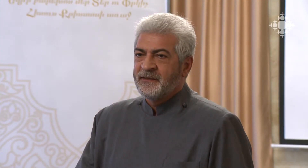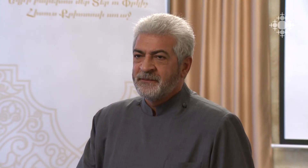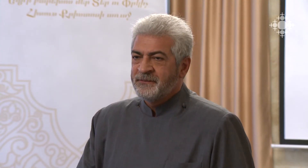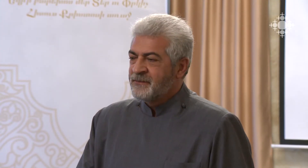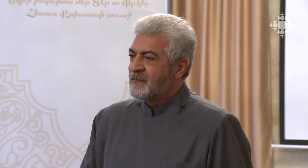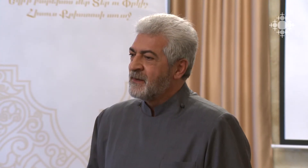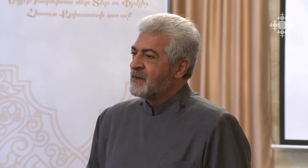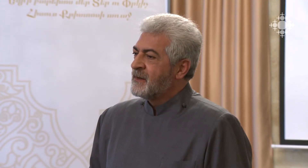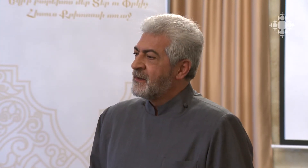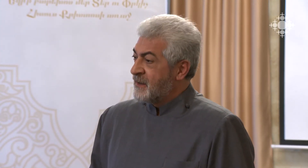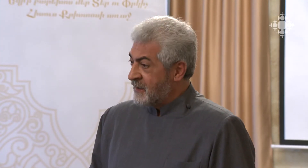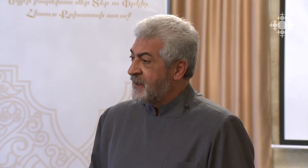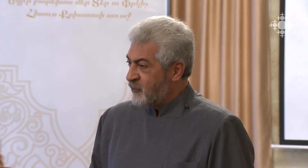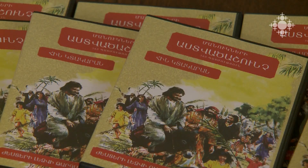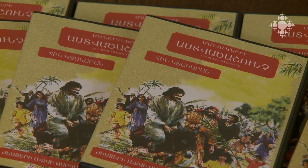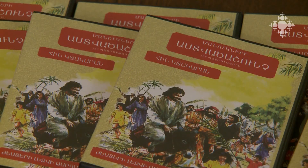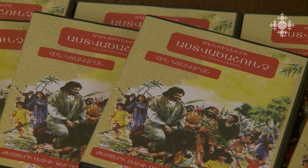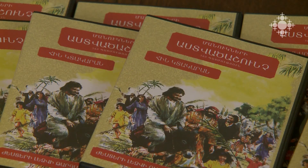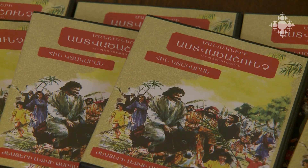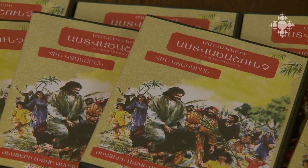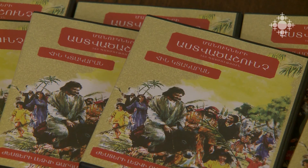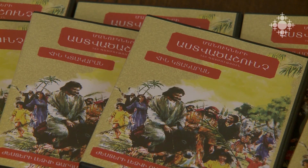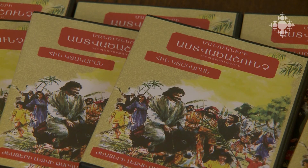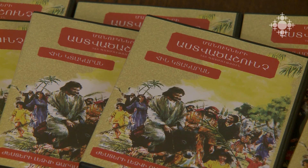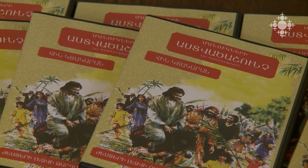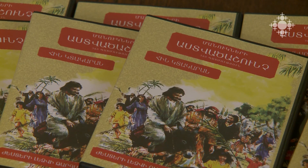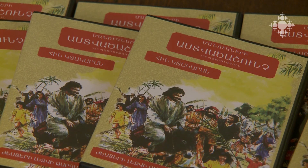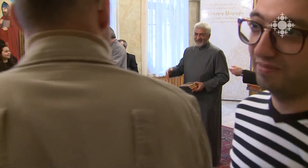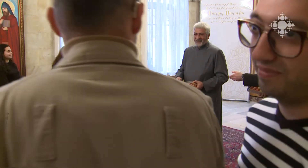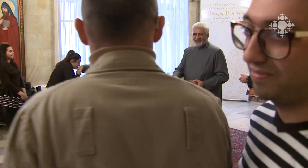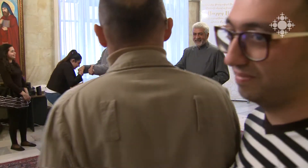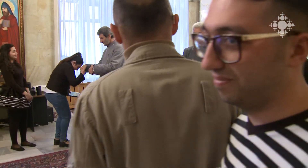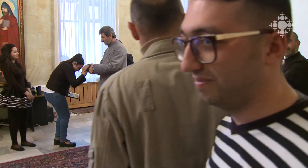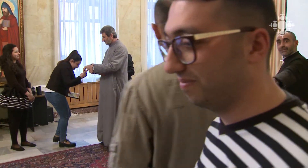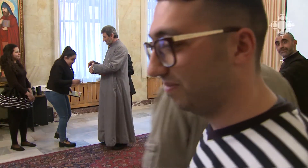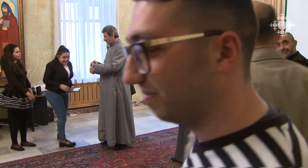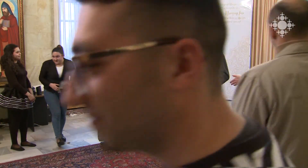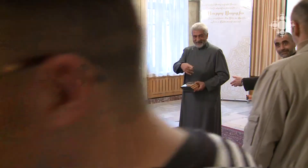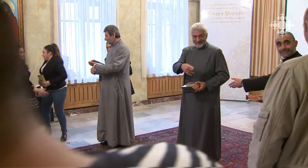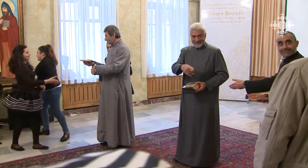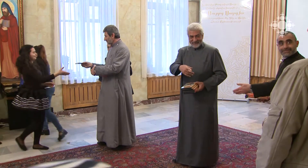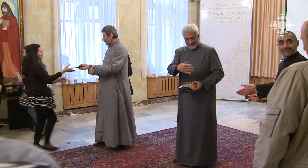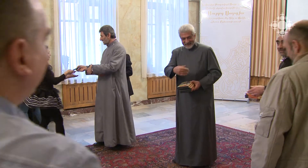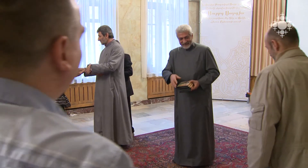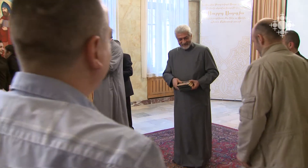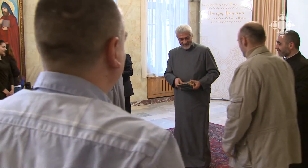է Աստվածաշնչի նոր կտակարանը ժեստերի լեզվով թարգմանելու և թողարկելու աշխատանքին, կնկարահանվի ևս 128